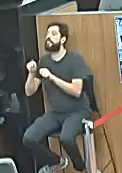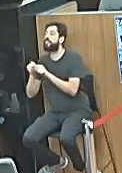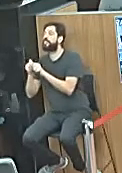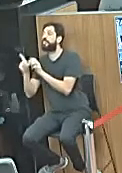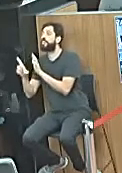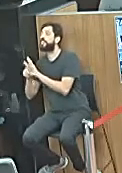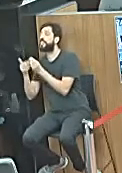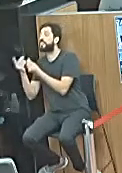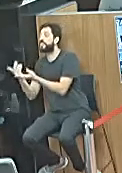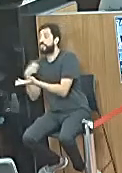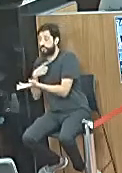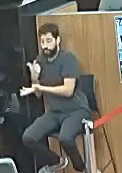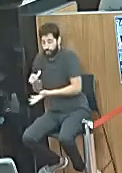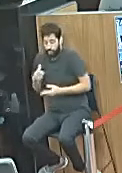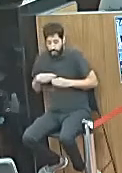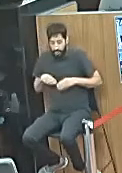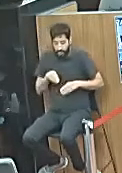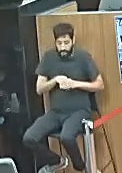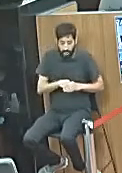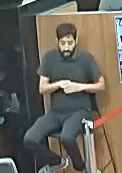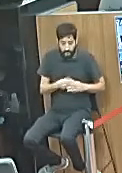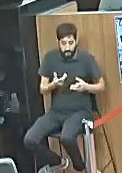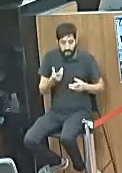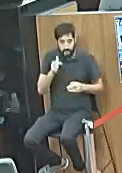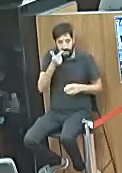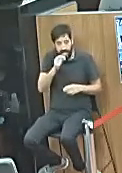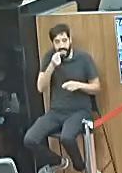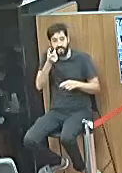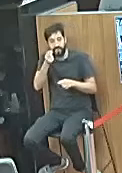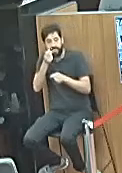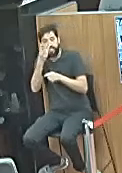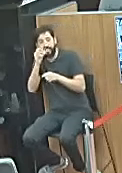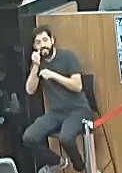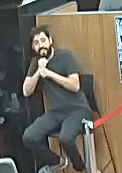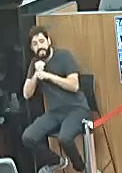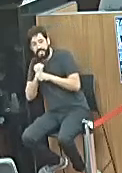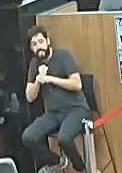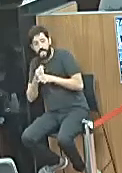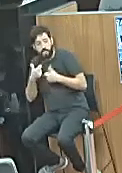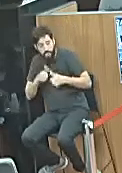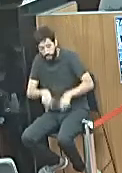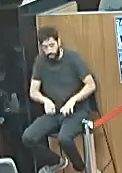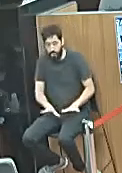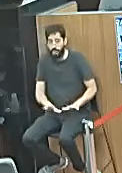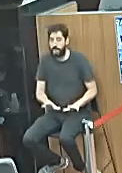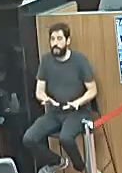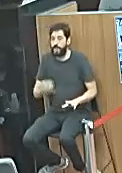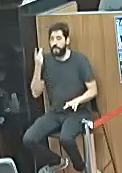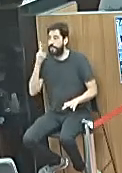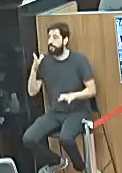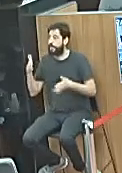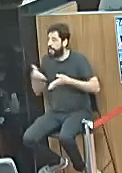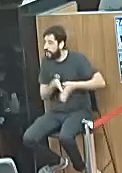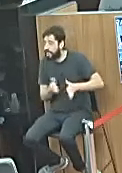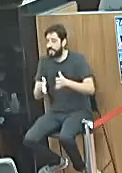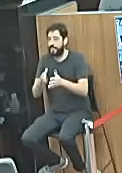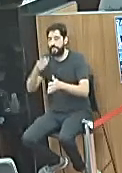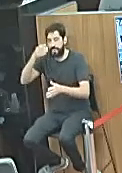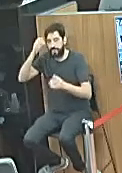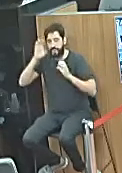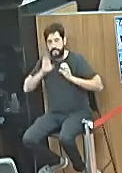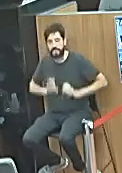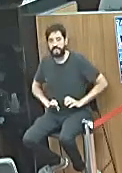específicas para ele se ele não mora 10 20 e 30 anos numa cidade para percorrer o percurso que um cidadão percorre